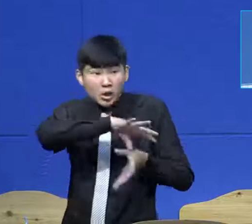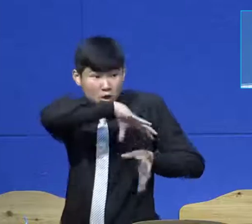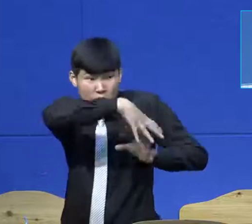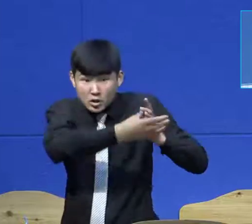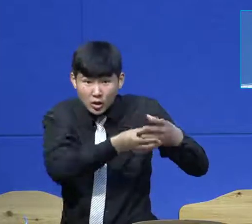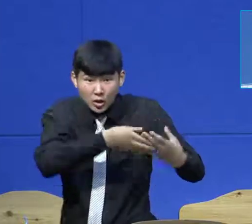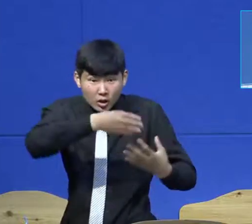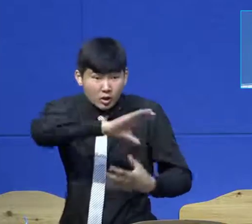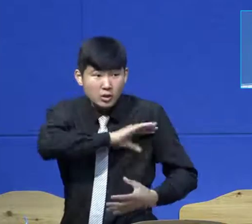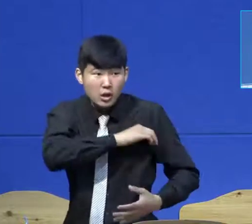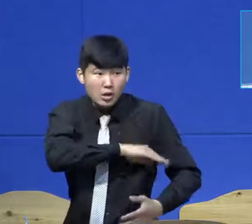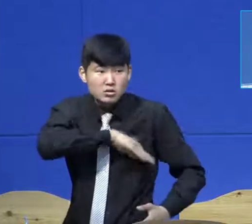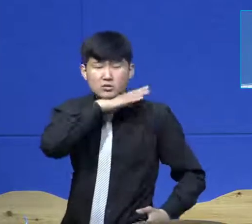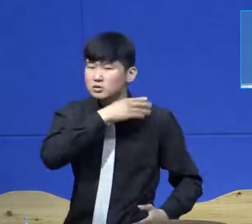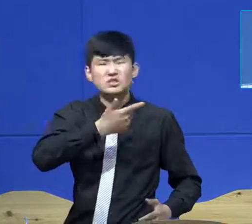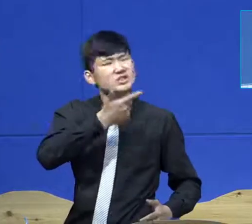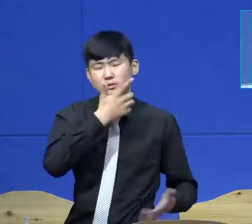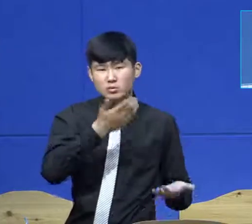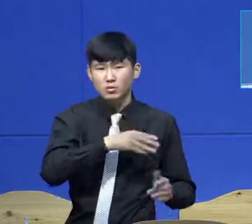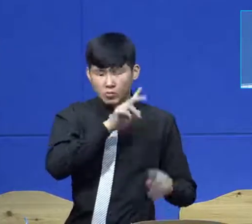дүүрч ханахгүй хүмүүс.